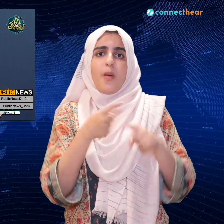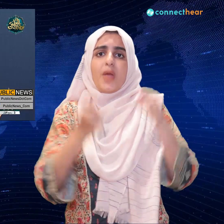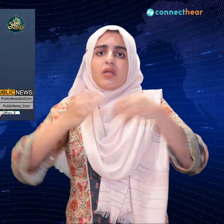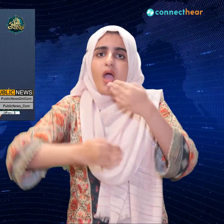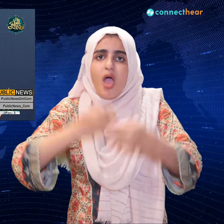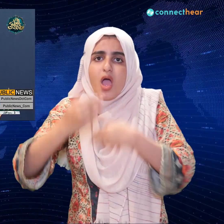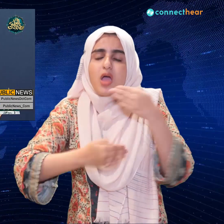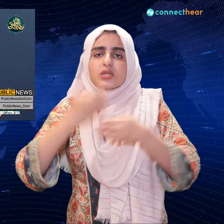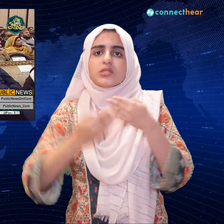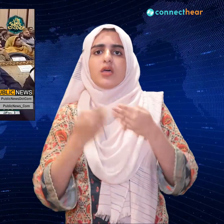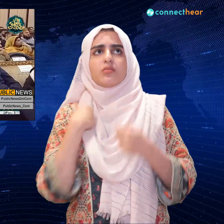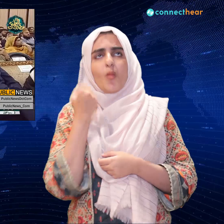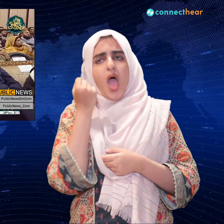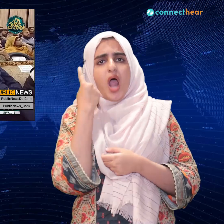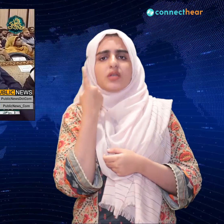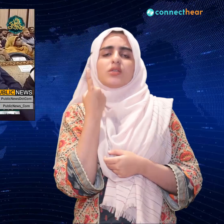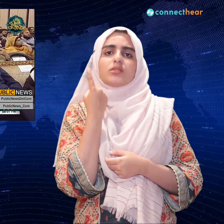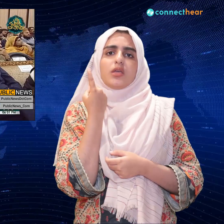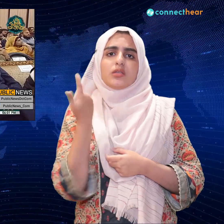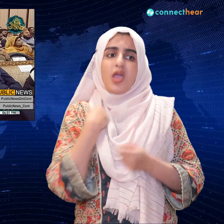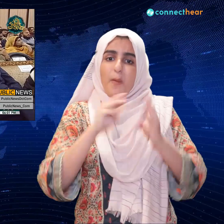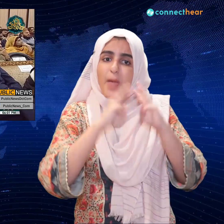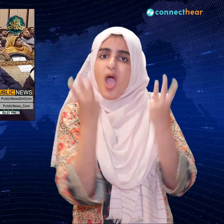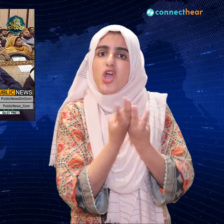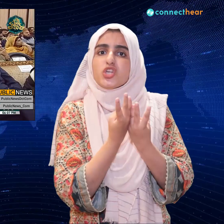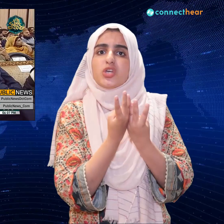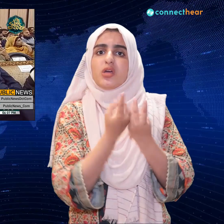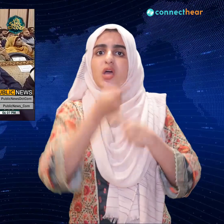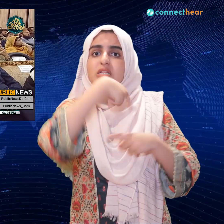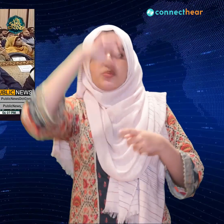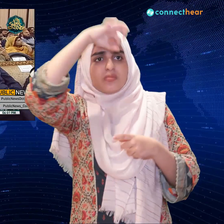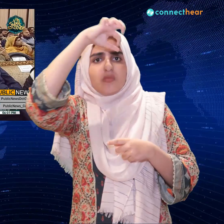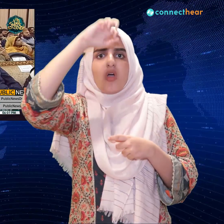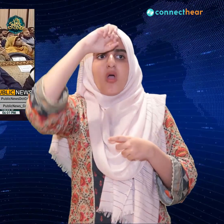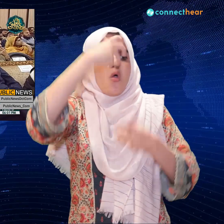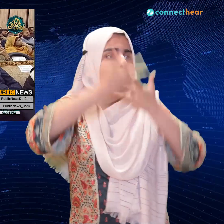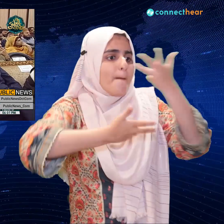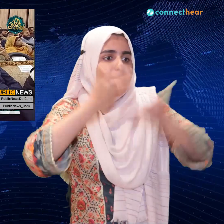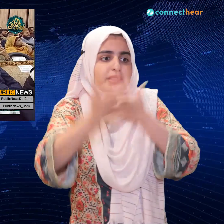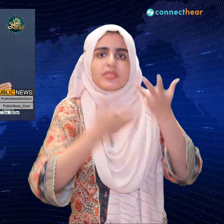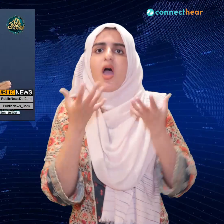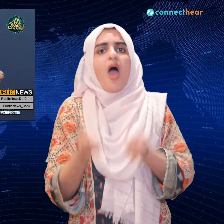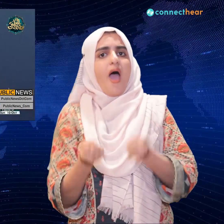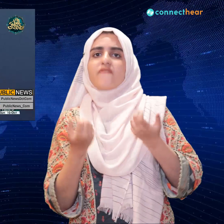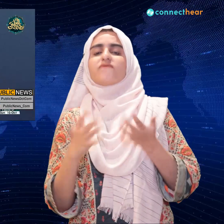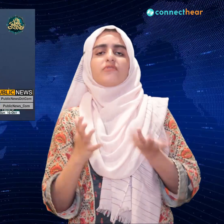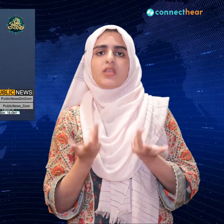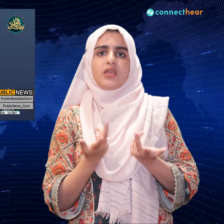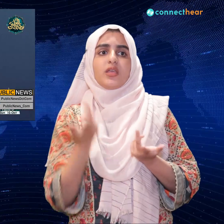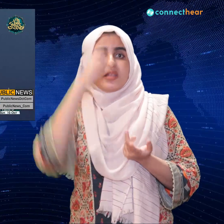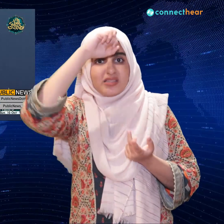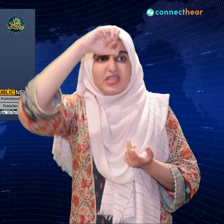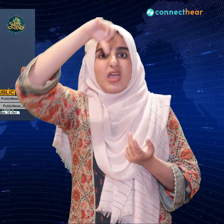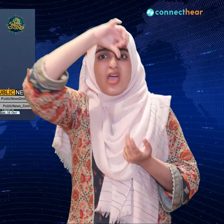آہستہ مجھے یہ پتہ چلا کہ ہمارے معاشرے میں کوئی اسکالرشپ ہی نہیں ہے یہ بتانے کے لیے کہ یہ جو چیزیں آ رہی ہیں،